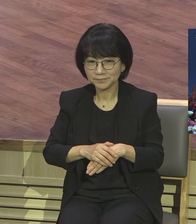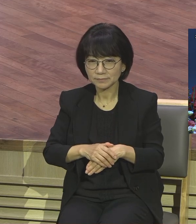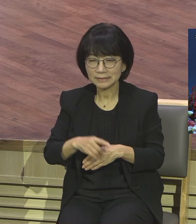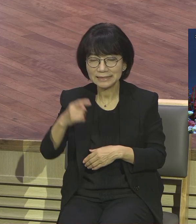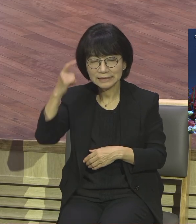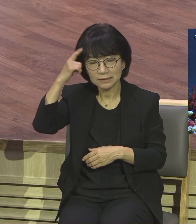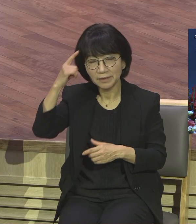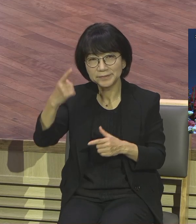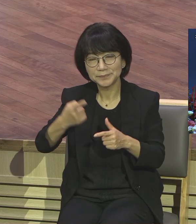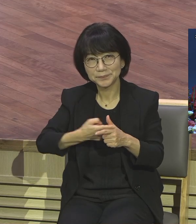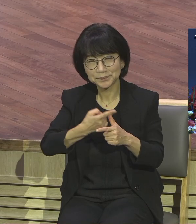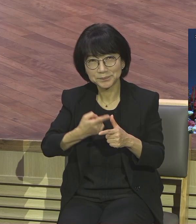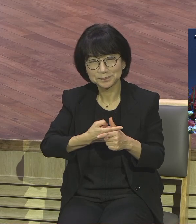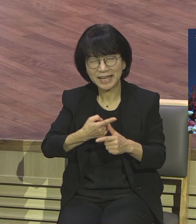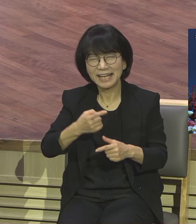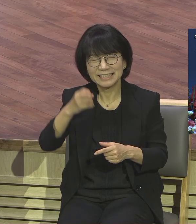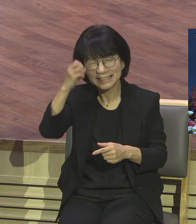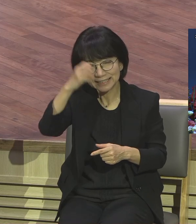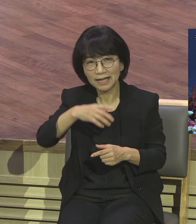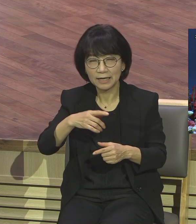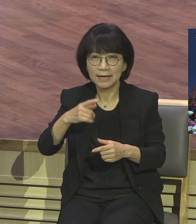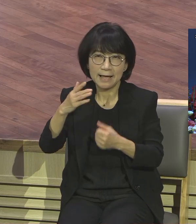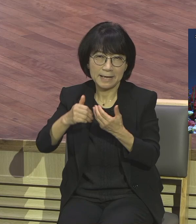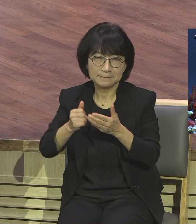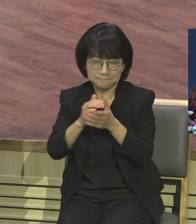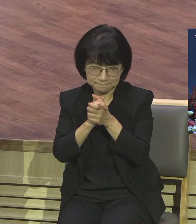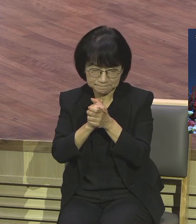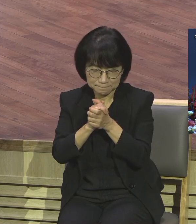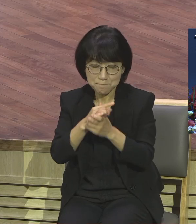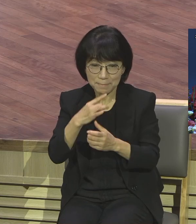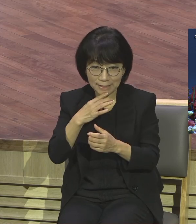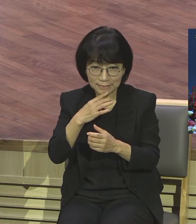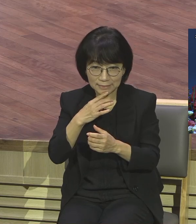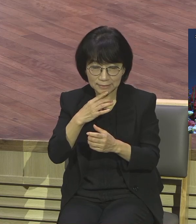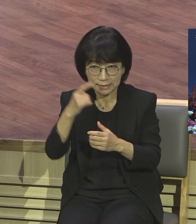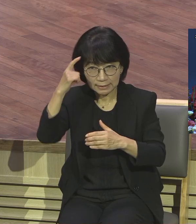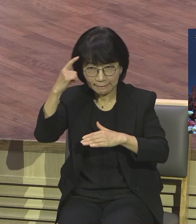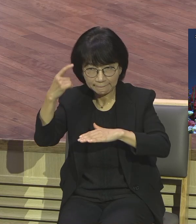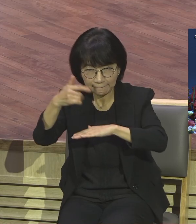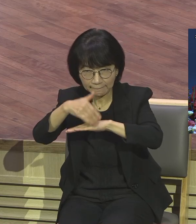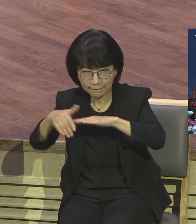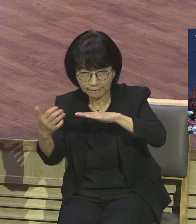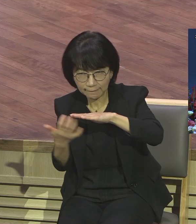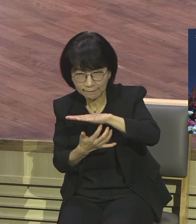자기 생각, 자기 계획 다 가지고 있으니까, 뭐 어떻게 뭐 성인 끼어들 자리가 없어.